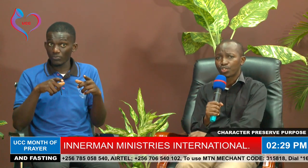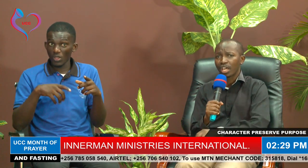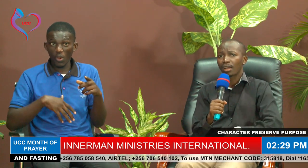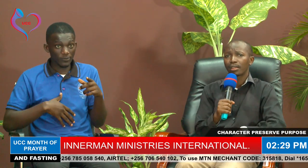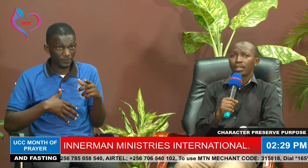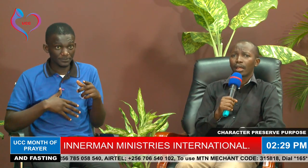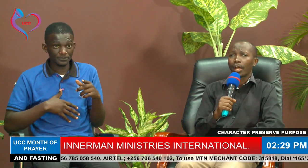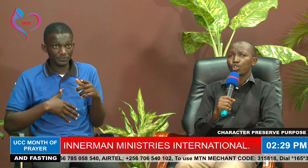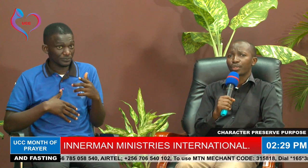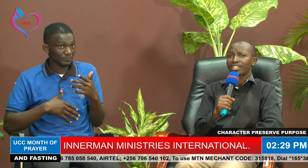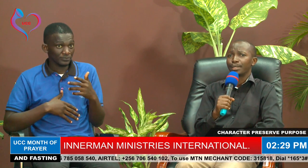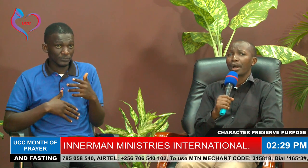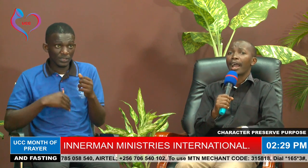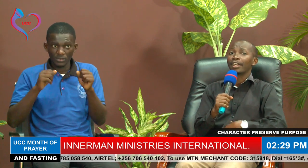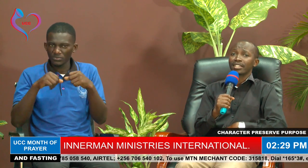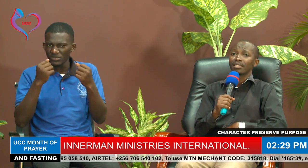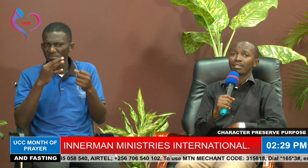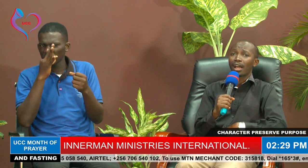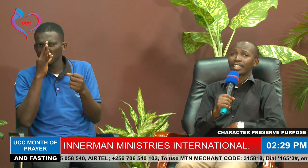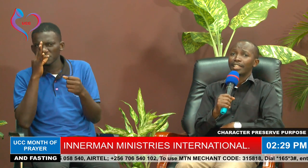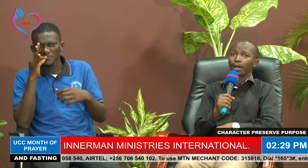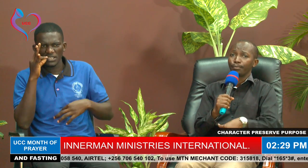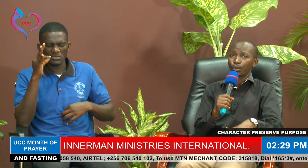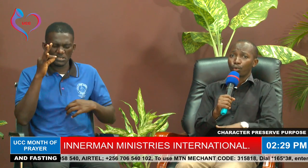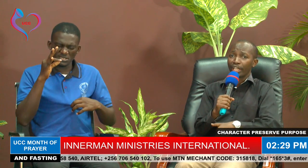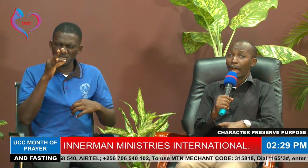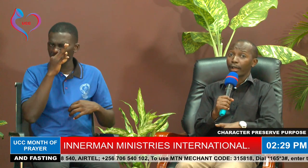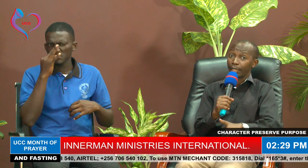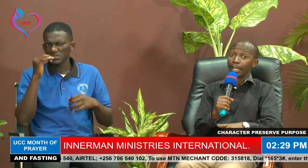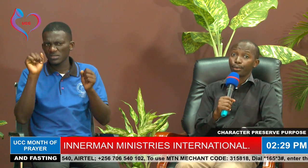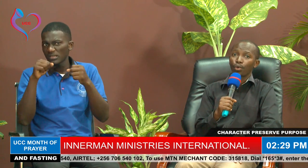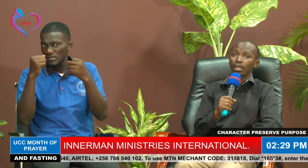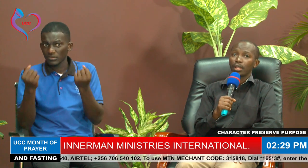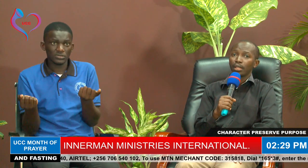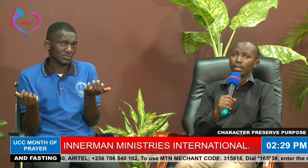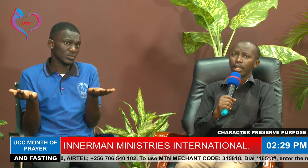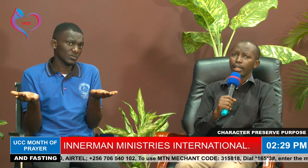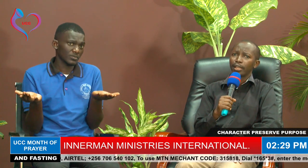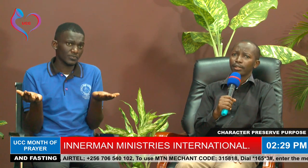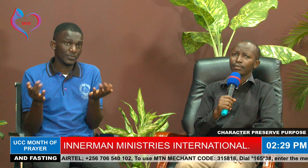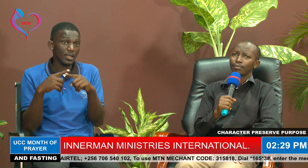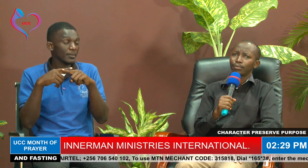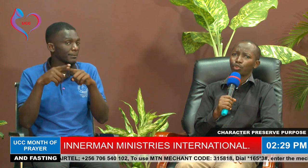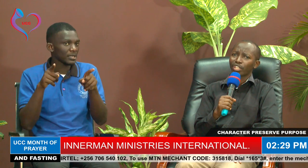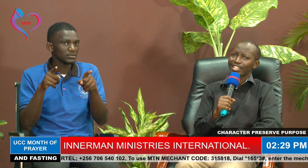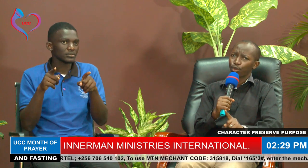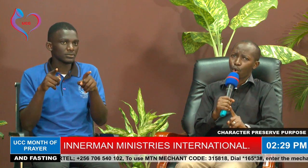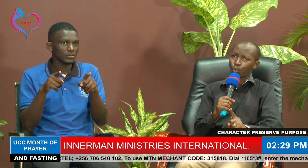ayonsa. Ayonzo obutasiba nganze. Ataina bimkugira ngebyo. Na ye chosa ze woku